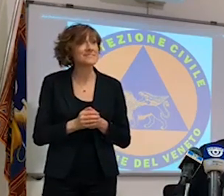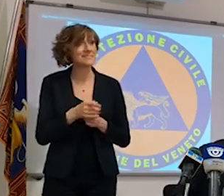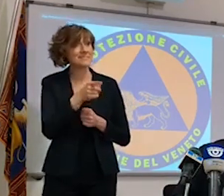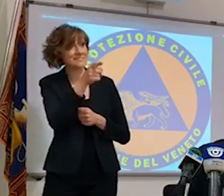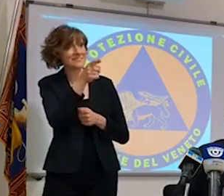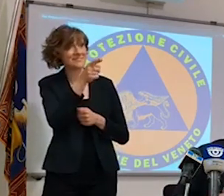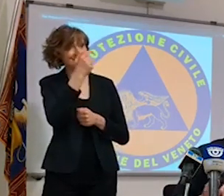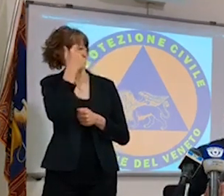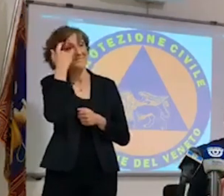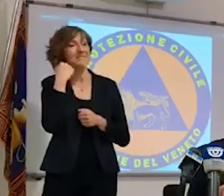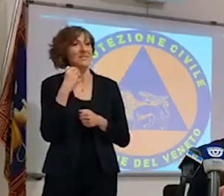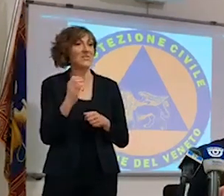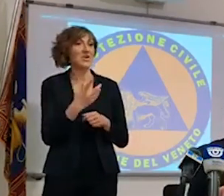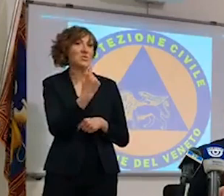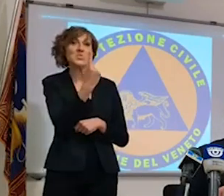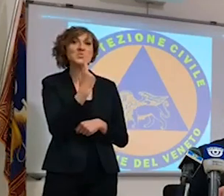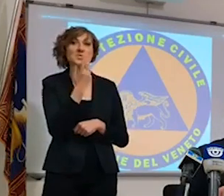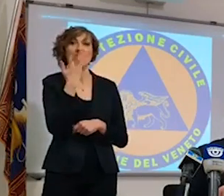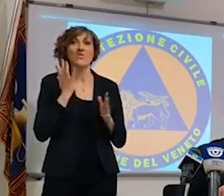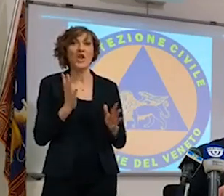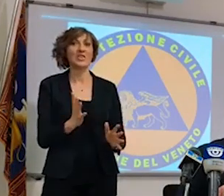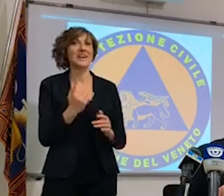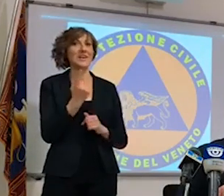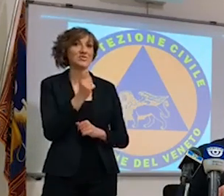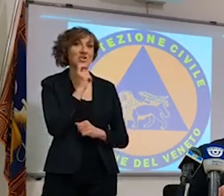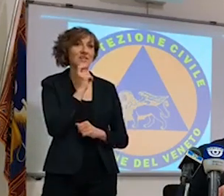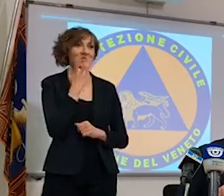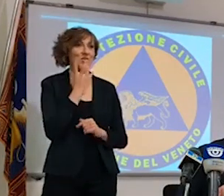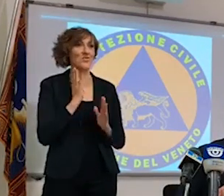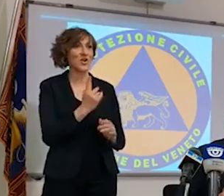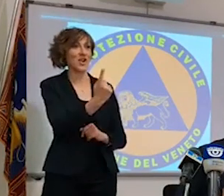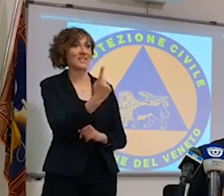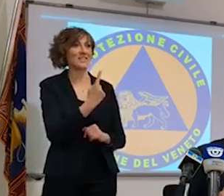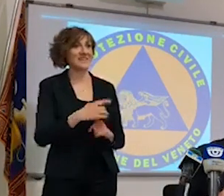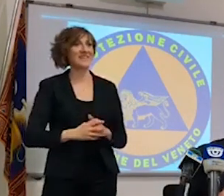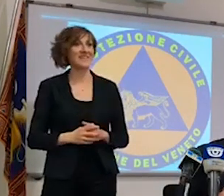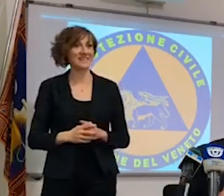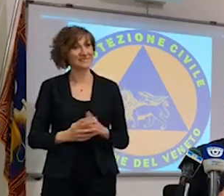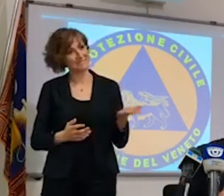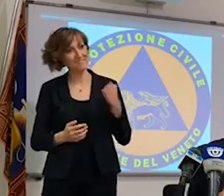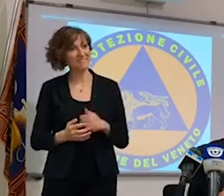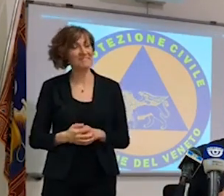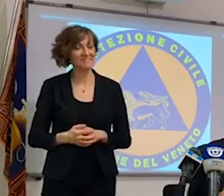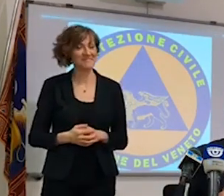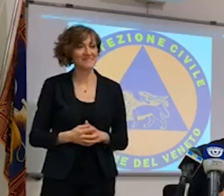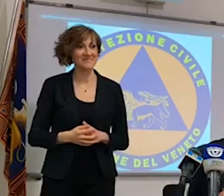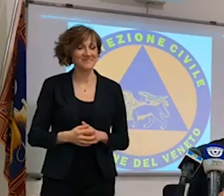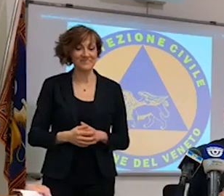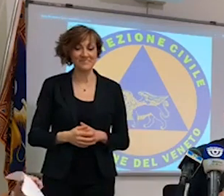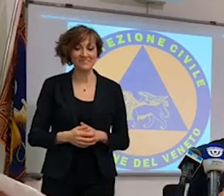Ma sì, chi è dopo? Uno, ne basta uno. Per Rick. Un giornalista però. Rick si è candidato. Vieni qua.